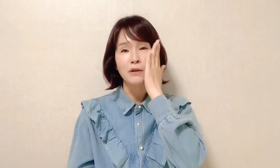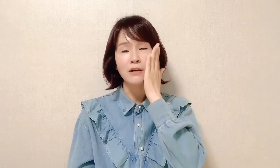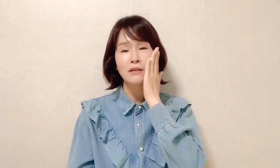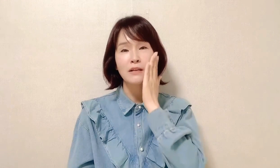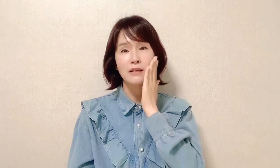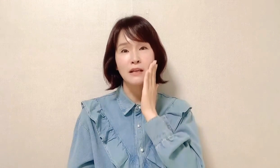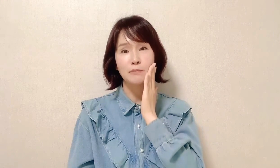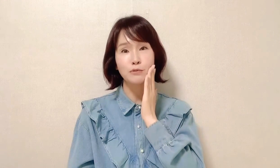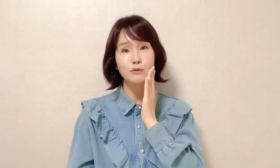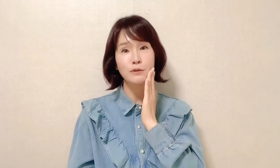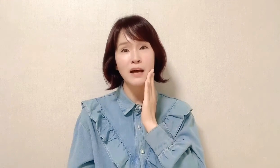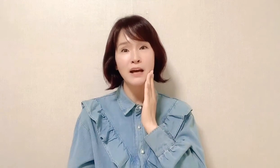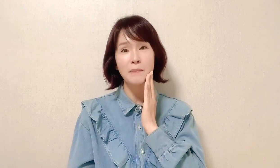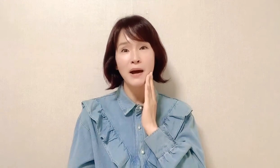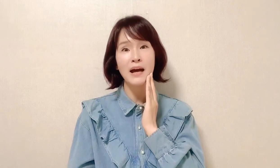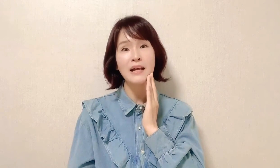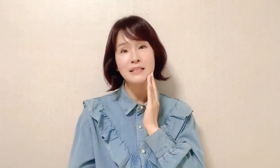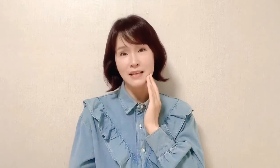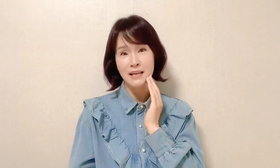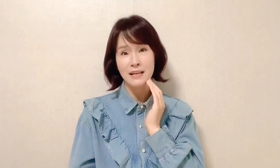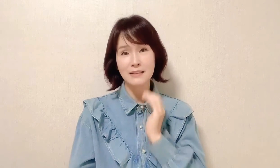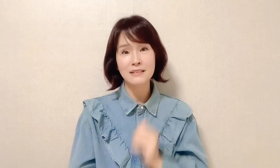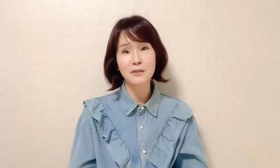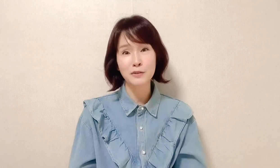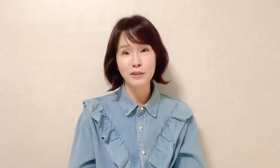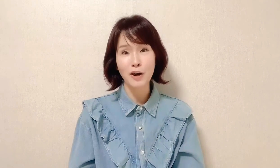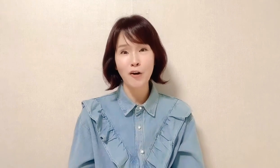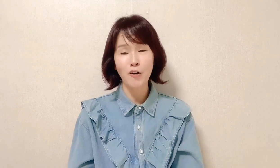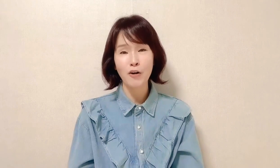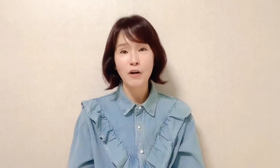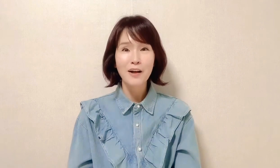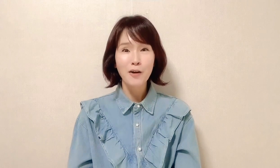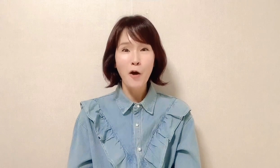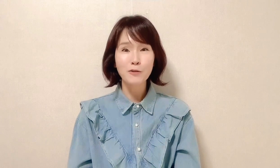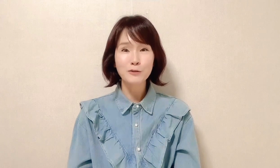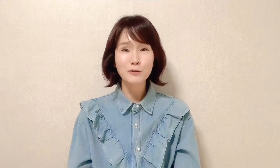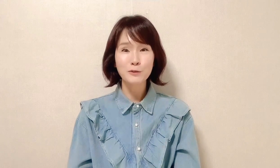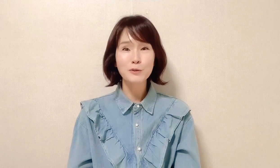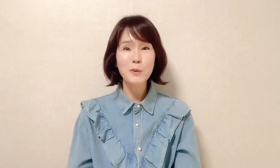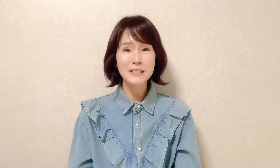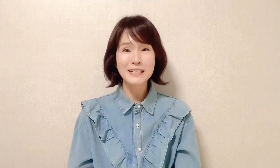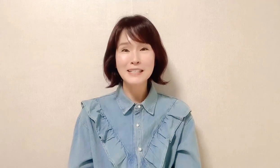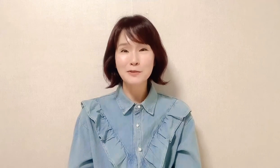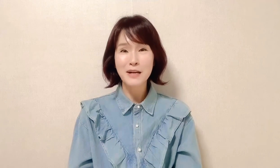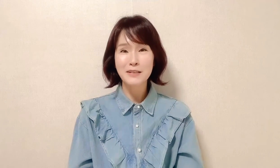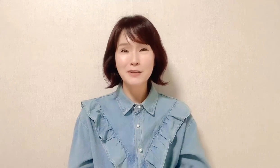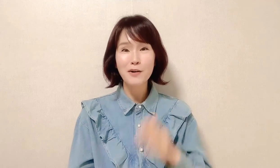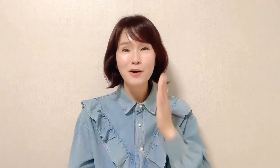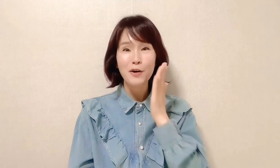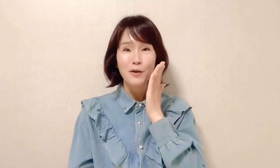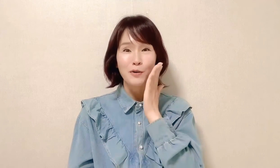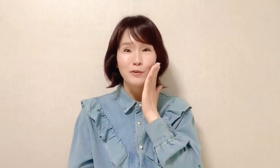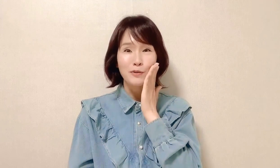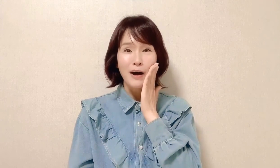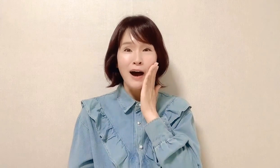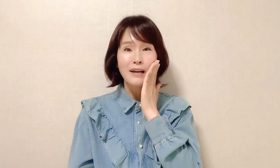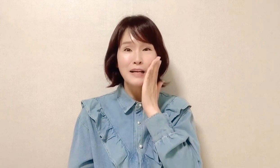쓸어내려주시면 이게 푸르다 파란색이란 뜻이거든요. 거꾸로 혹시 실수하셔서 아래에서